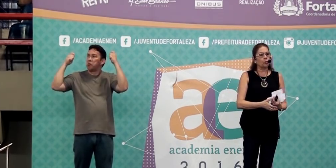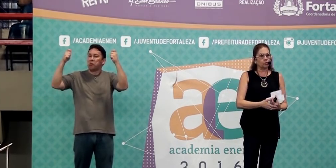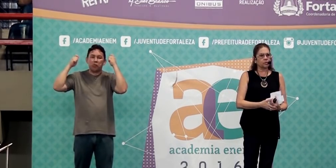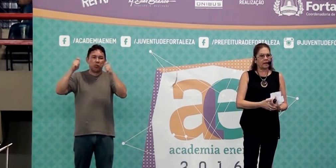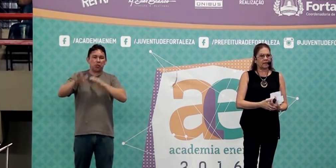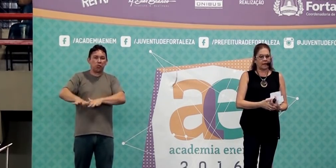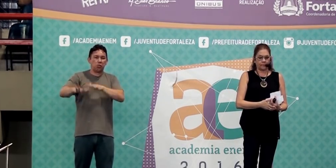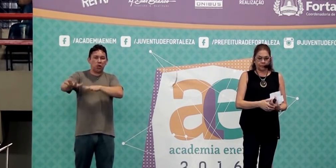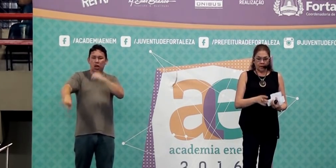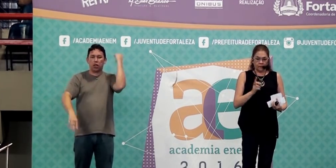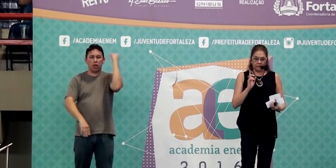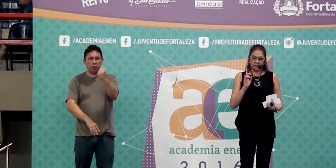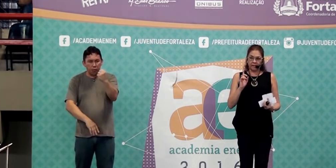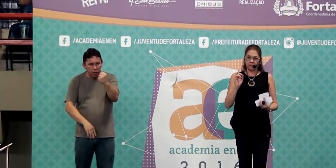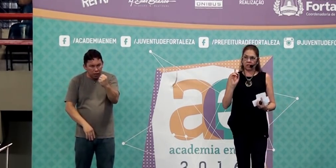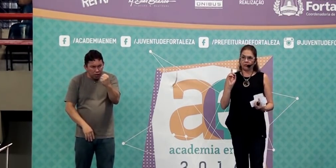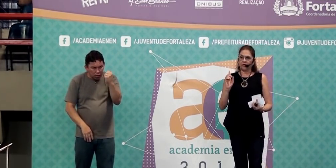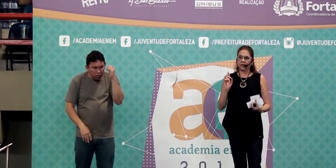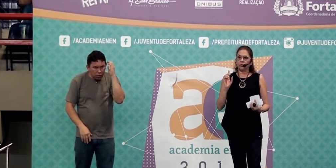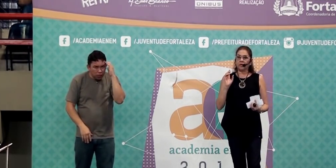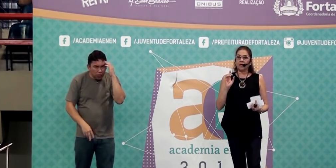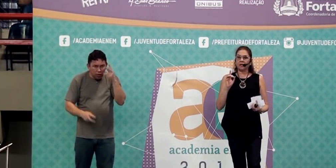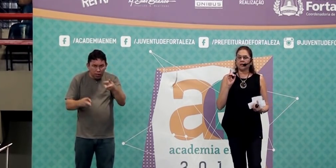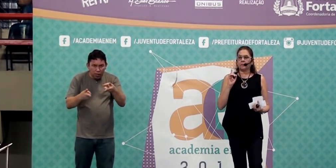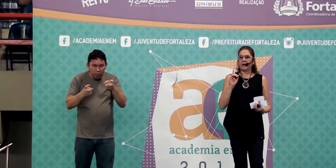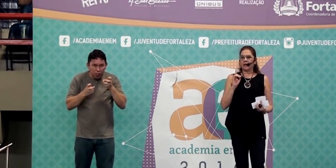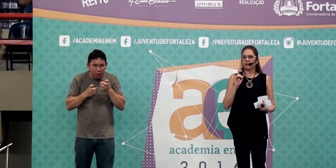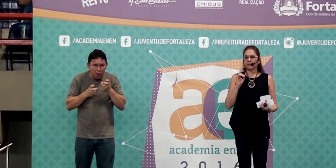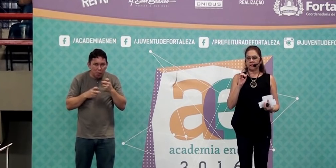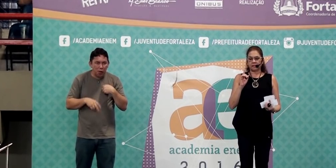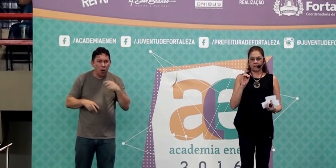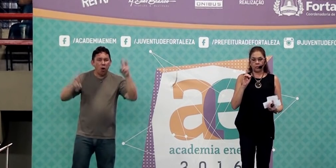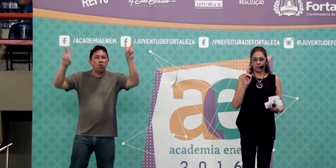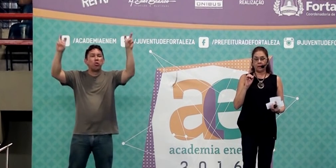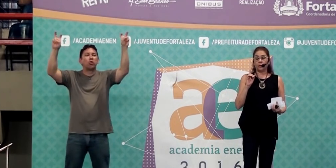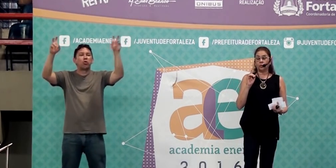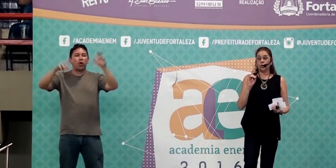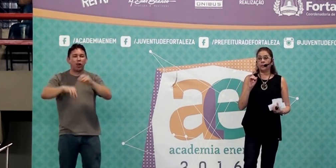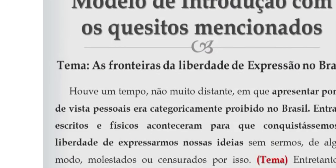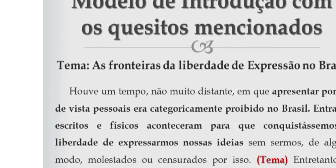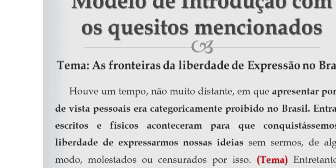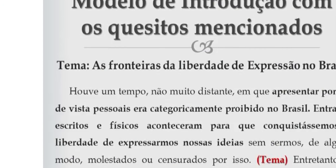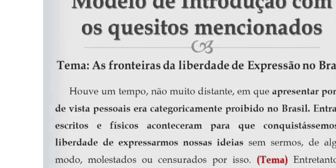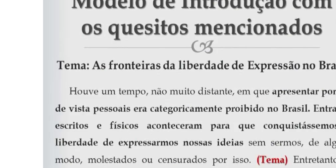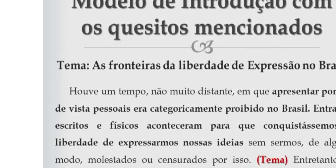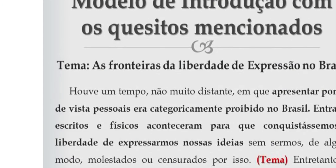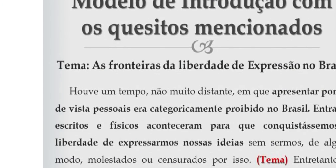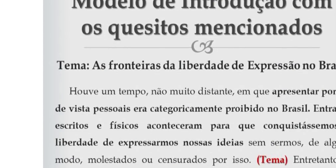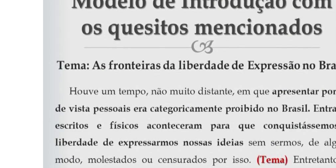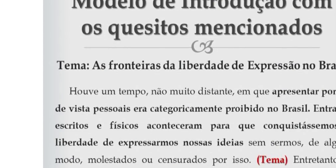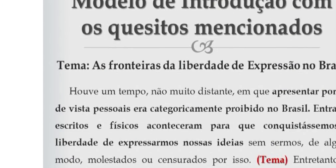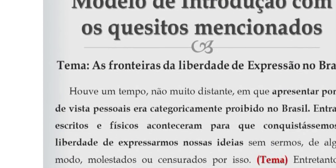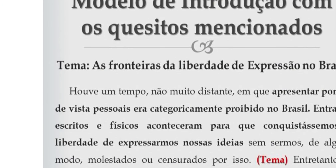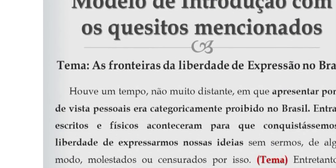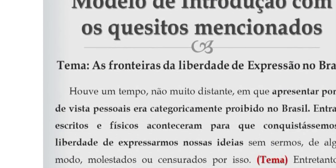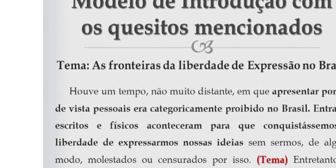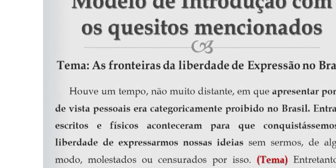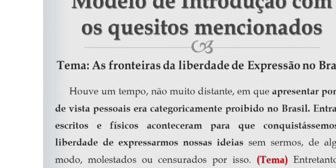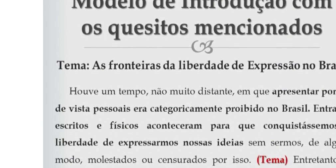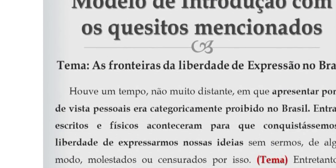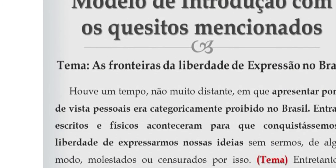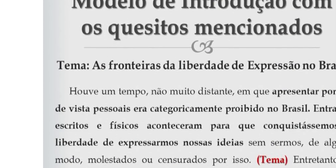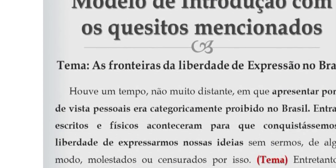chegavam ao cúmulo de matar. Vocês estão vendo que entre parênteses tem o nome tema. Eu